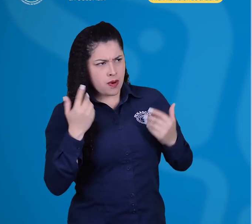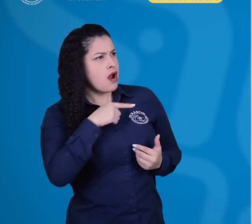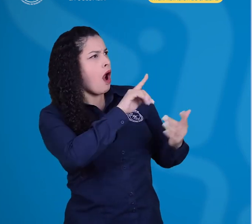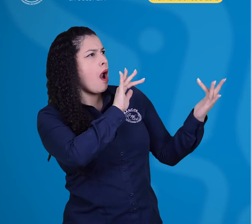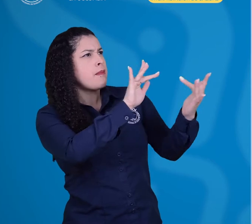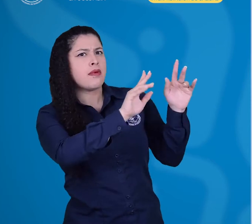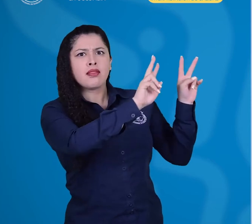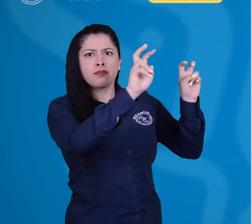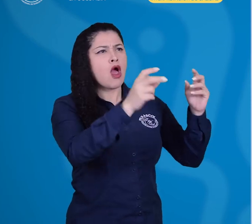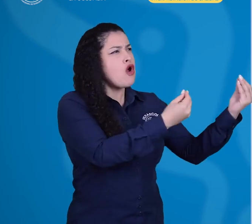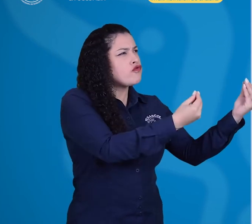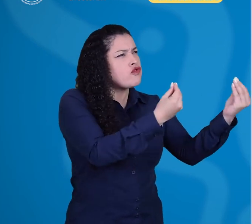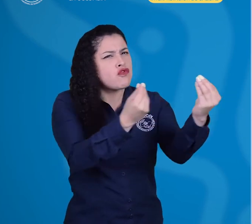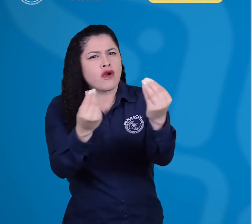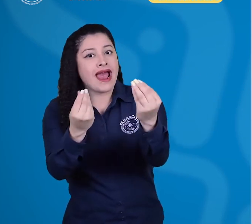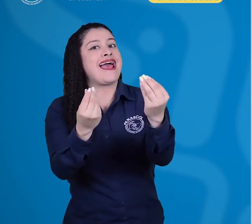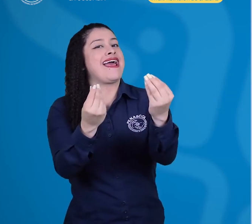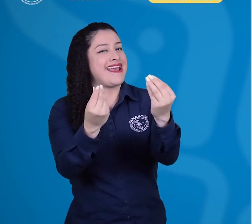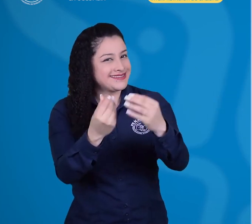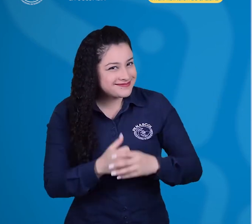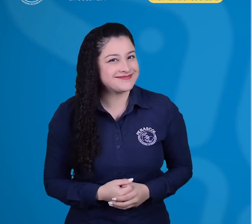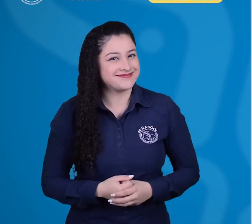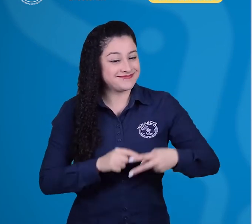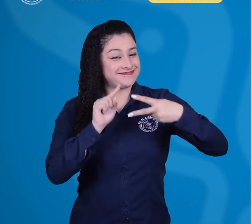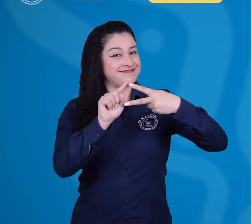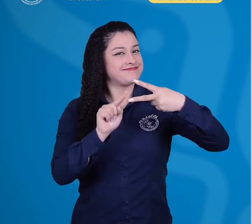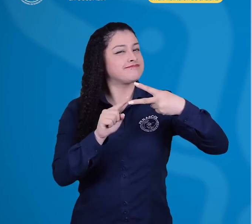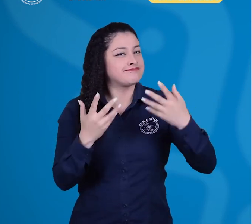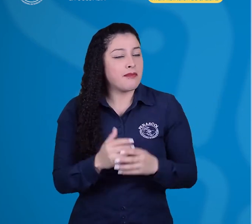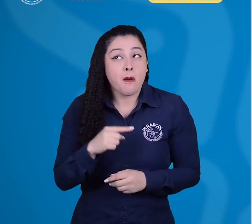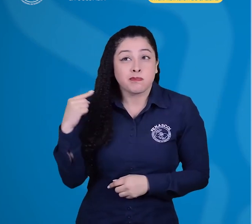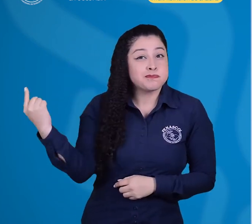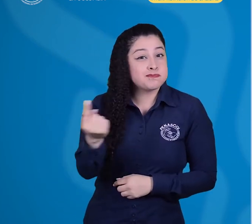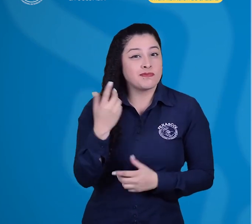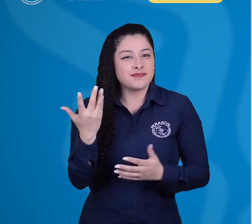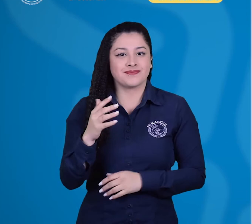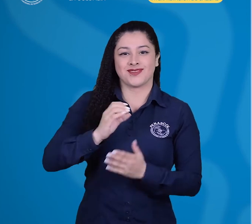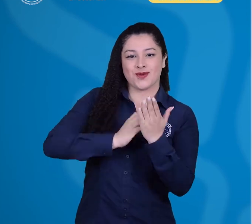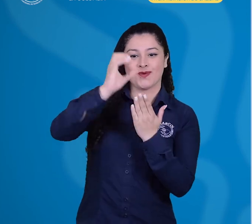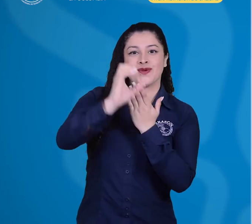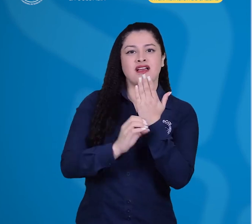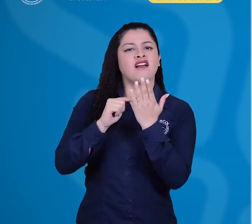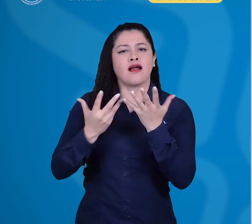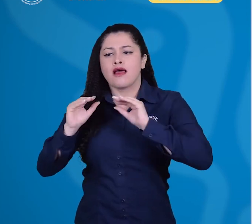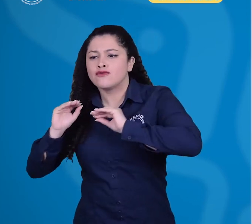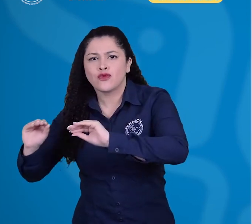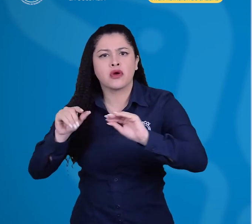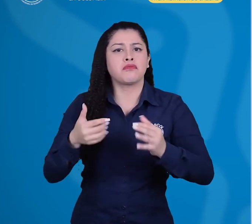los currículos que se diseñen, tanto en educación formal como informal, abordarán dichos temas como